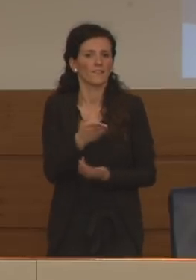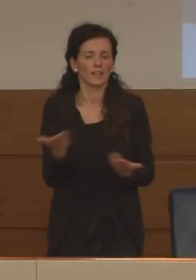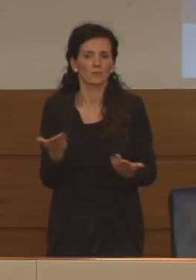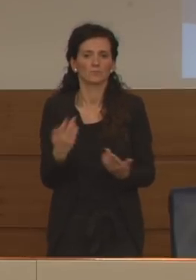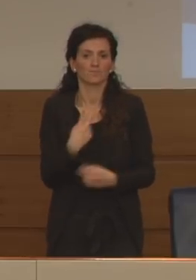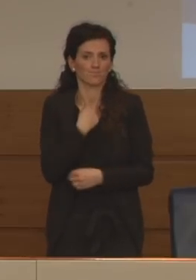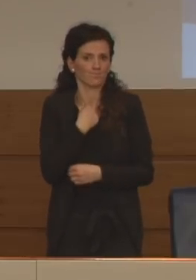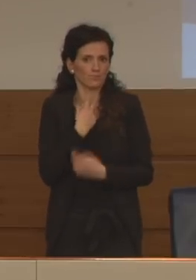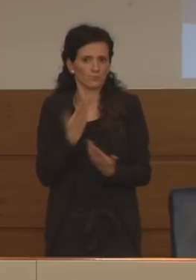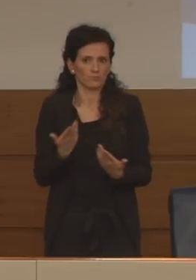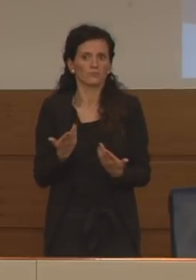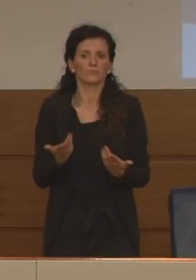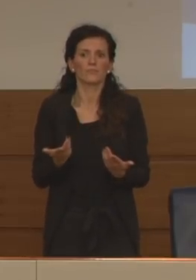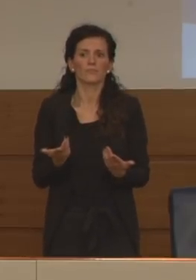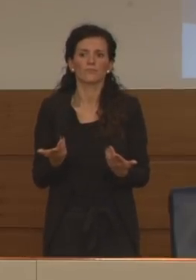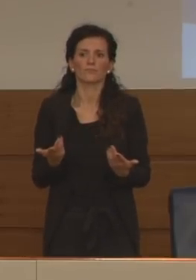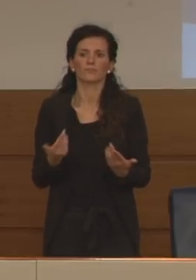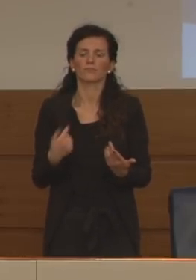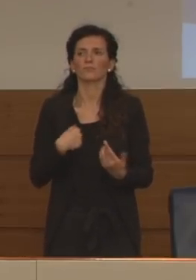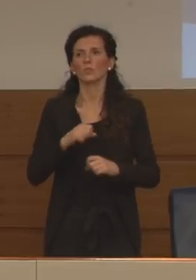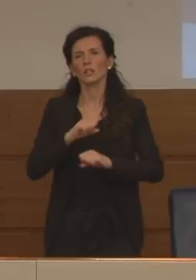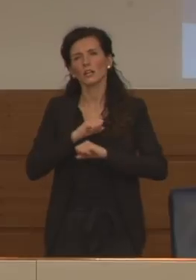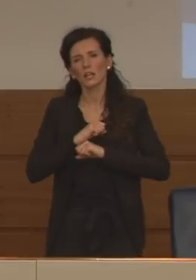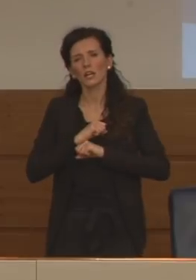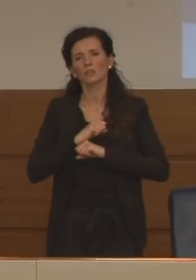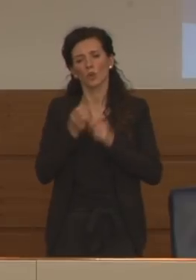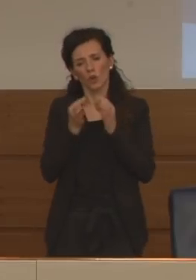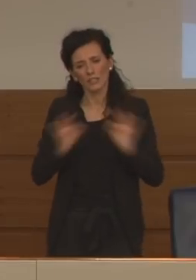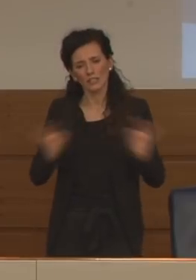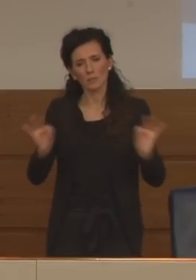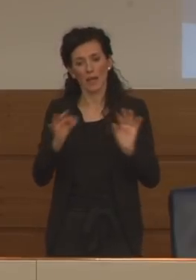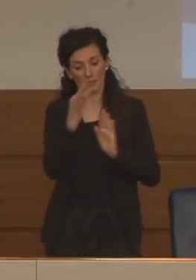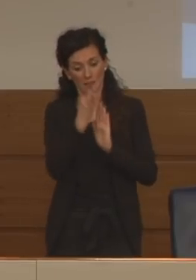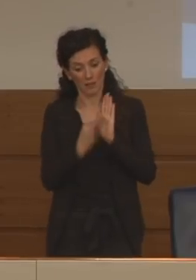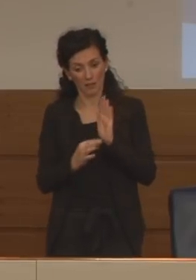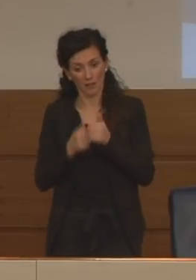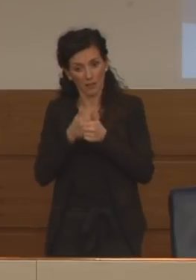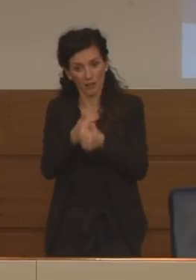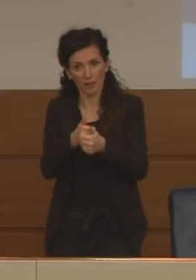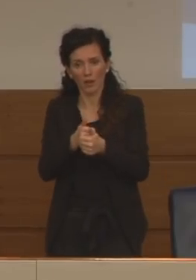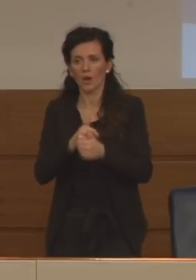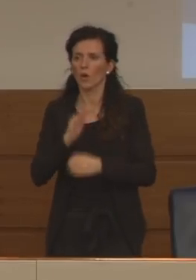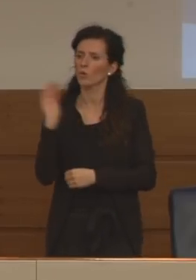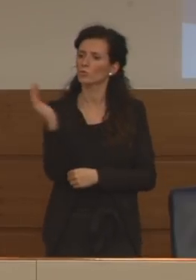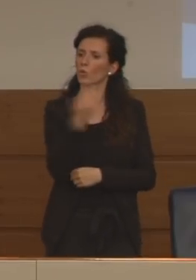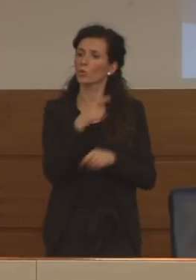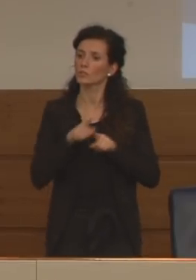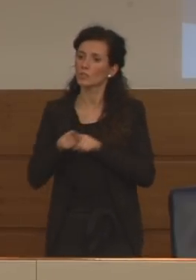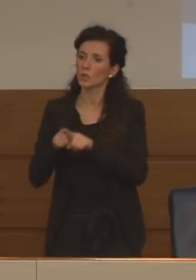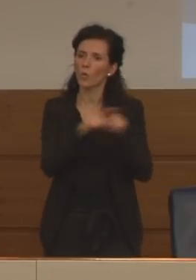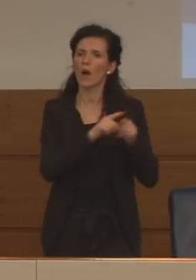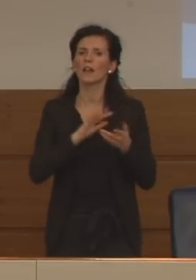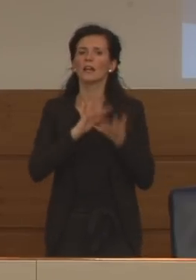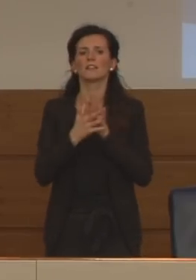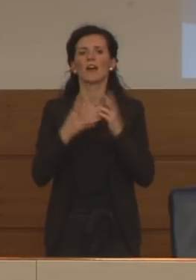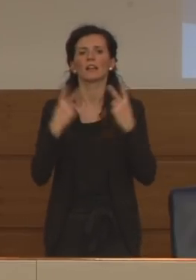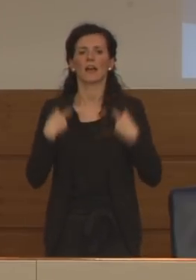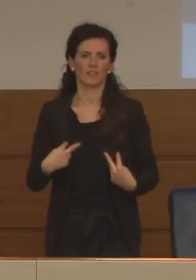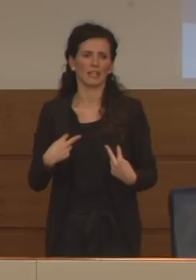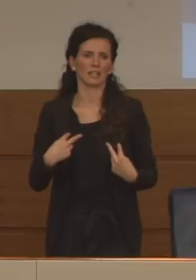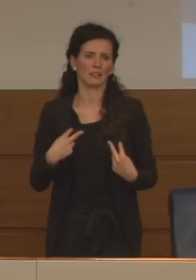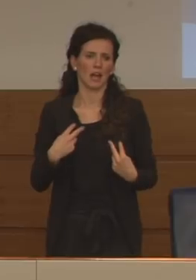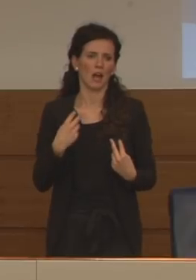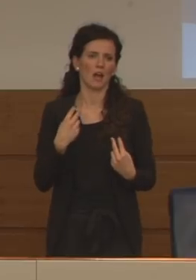sicuramente misure uniformi rendono a tutti quanti più agevole la vita non so cosa ne pensa il